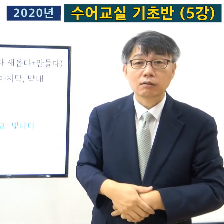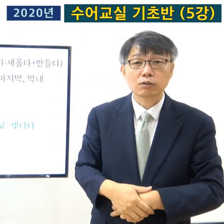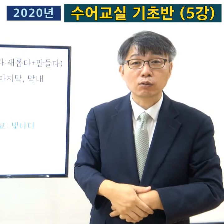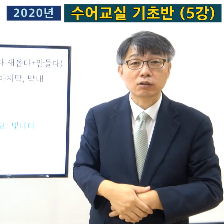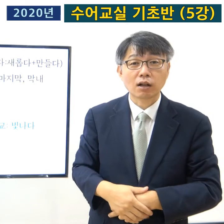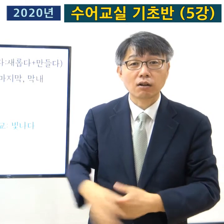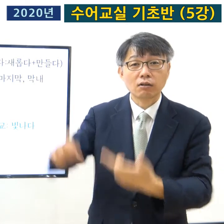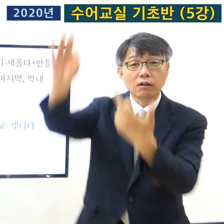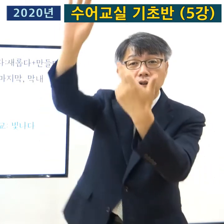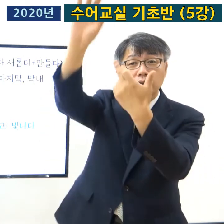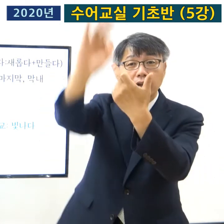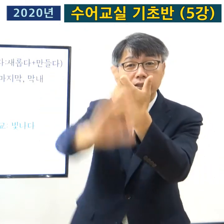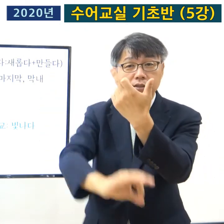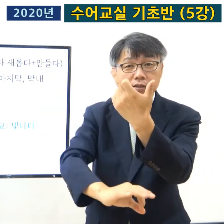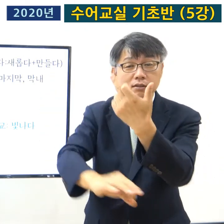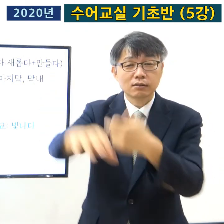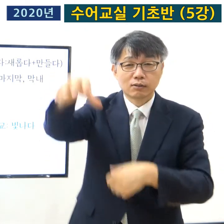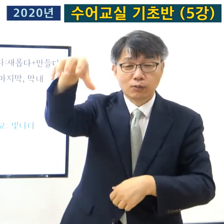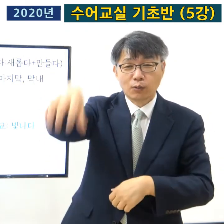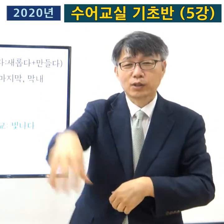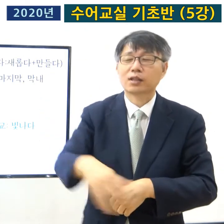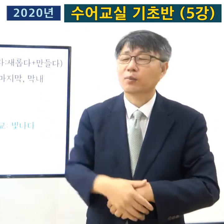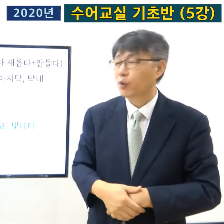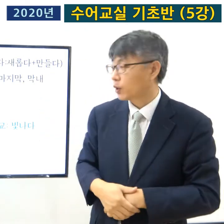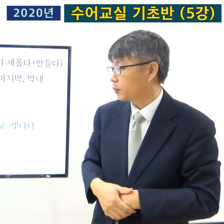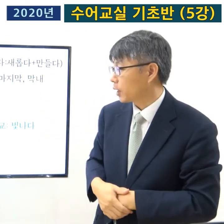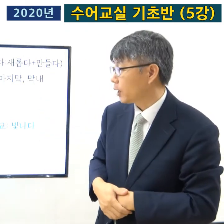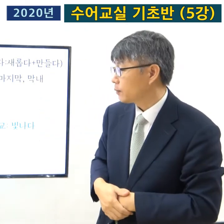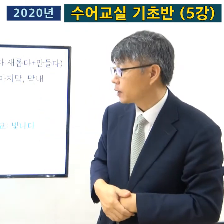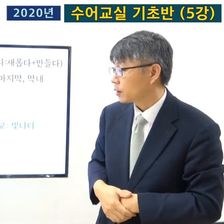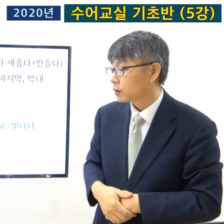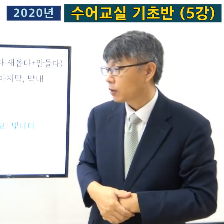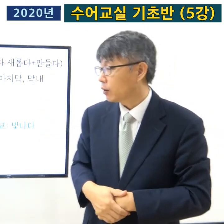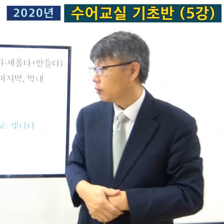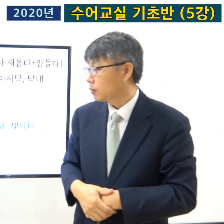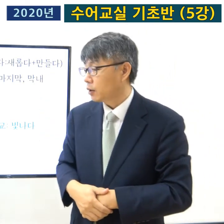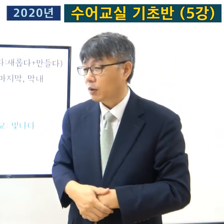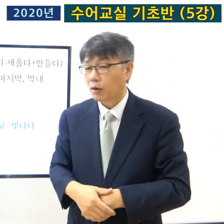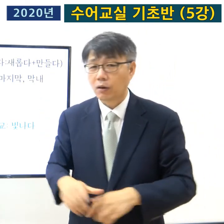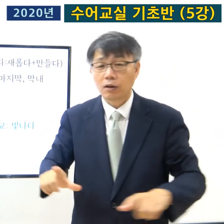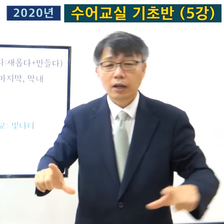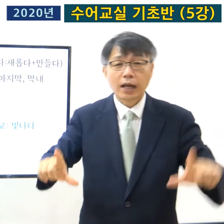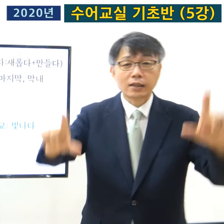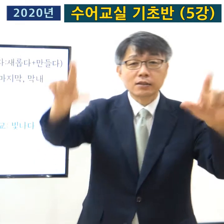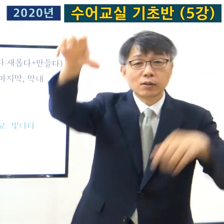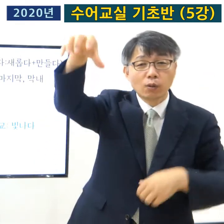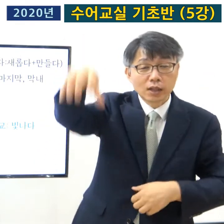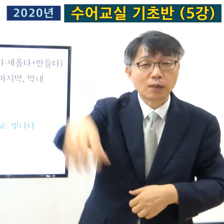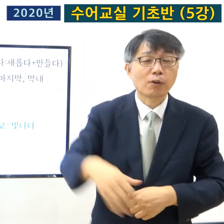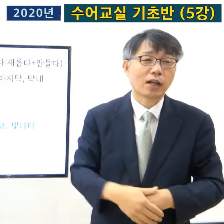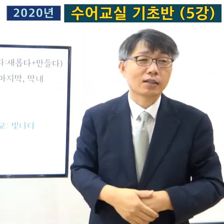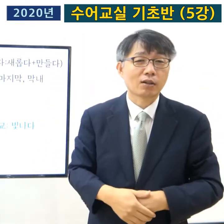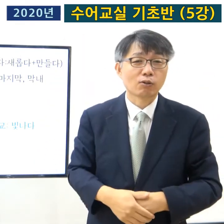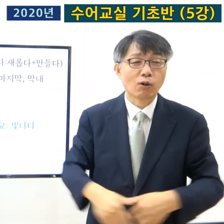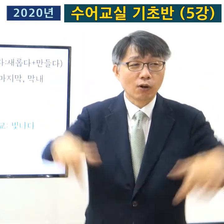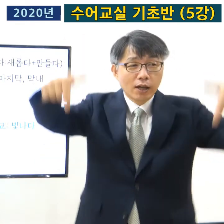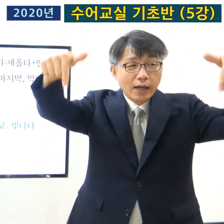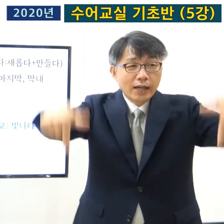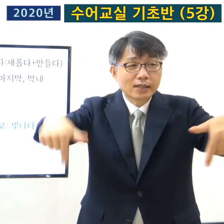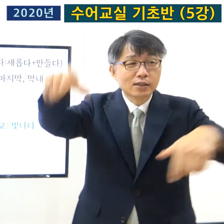서쪽은 어떻게 할까요? 해 지는 곳 이렇게 표현합니다. 그래서 해 뜨는 곳 이렇게 표현하는 데 있고요. 해 지는 곳